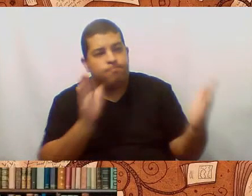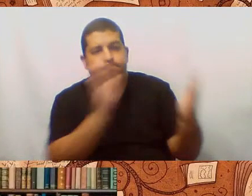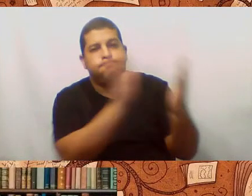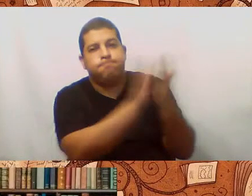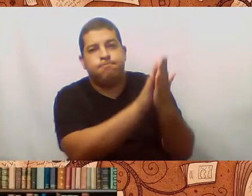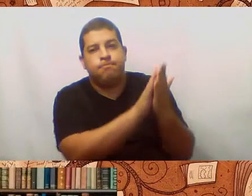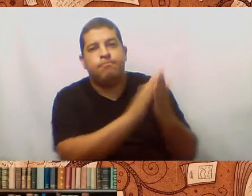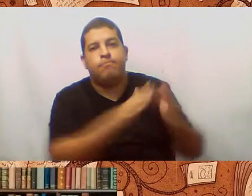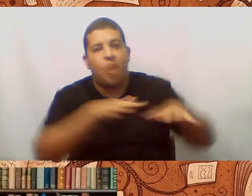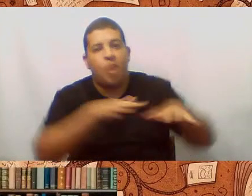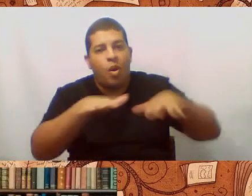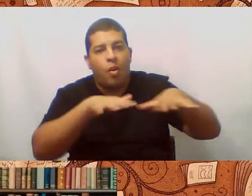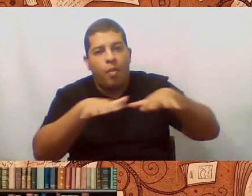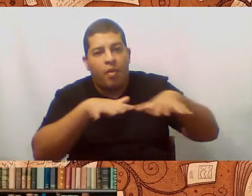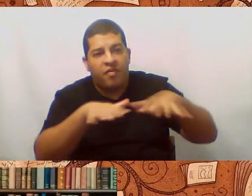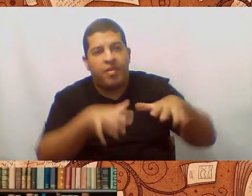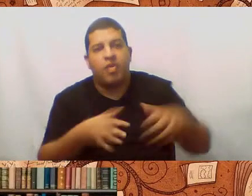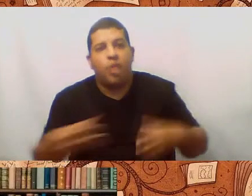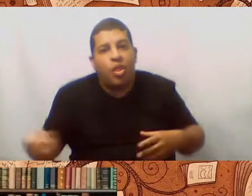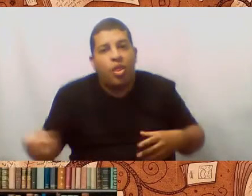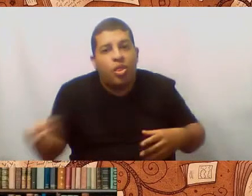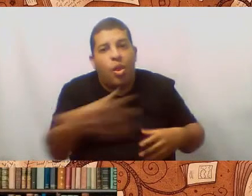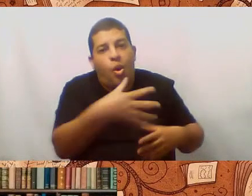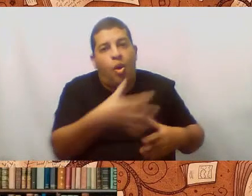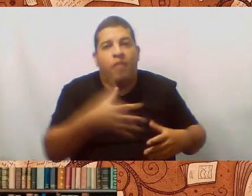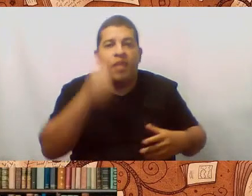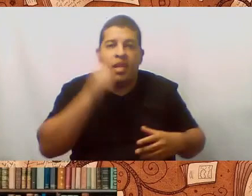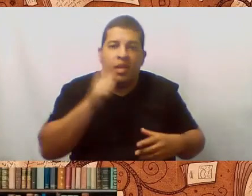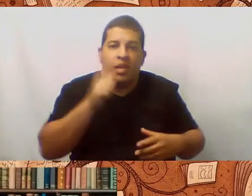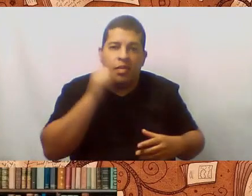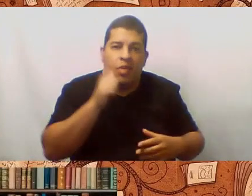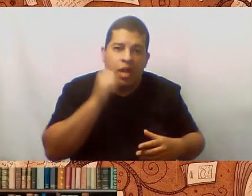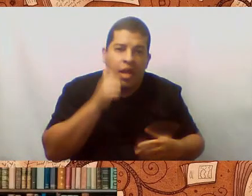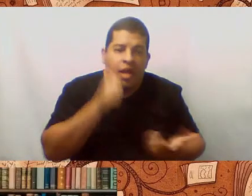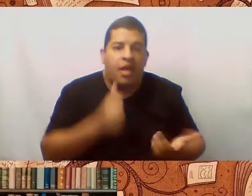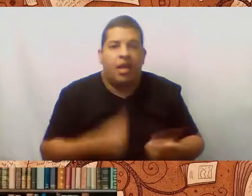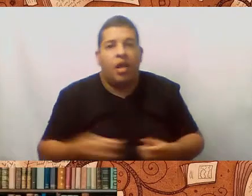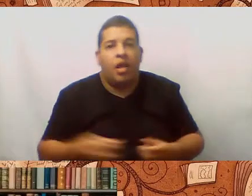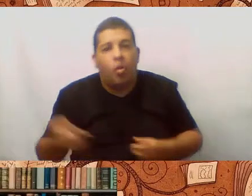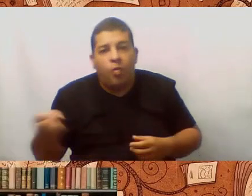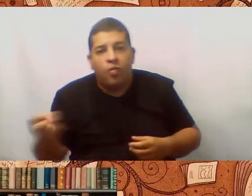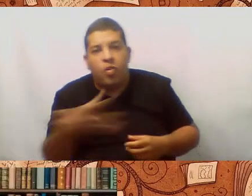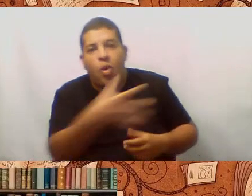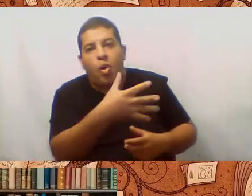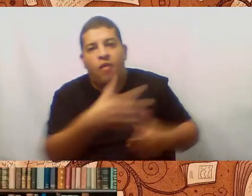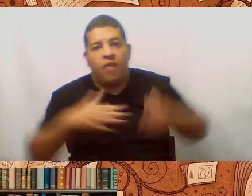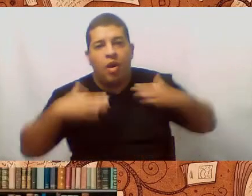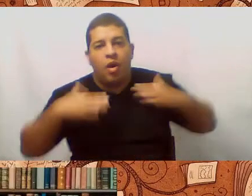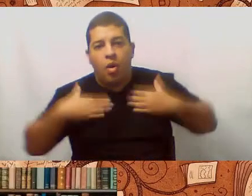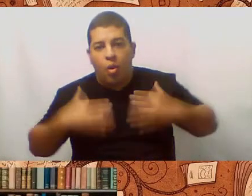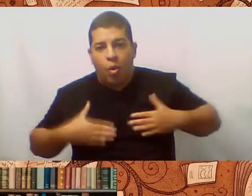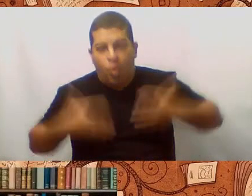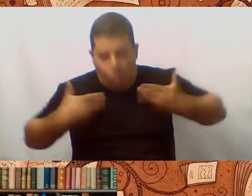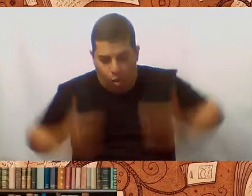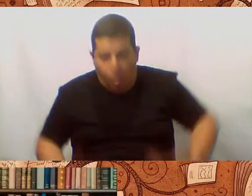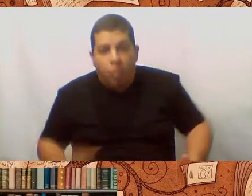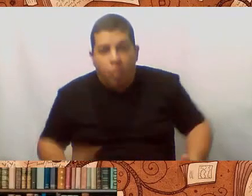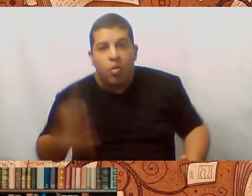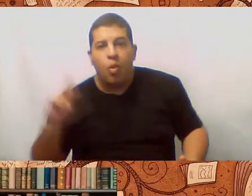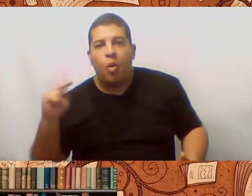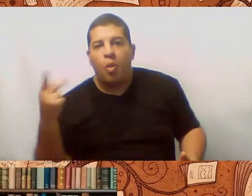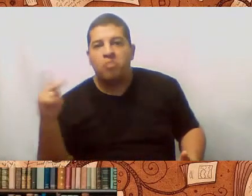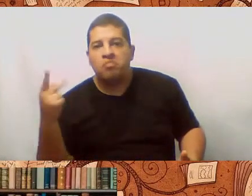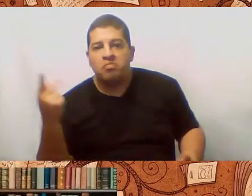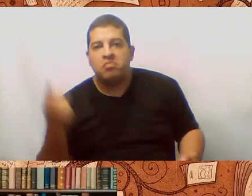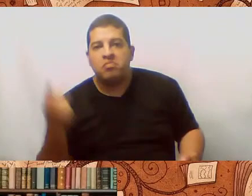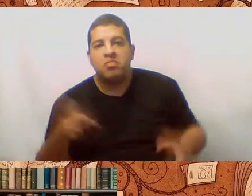movimento, com a nova figuração da mulher, com a nova figuração do corpo homossexual e com a nova figura